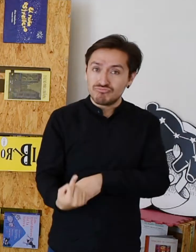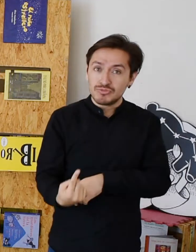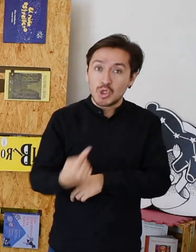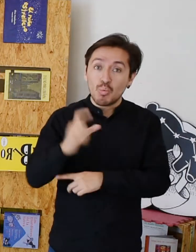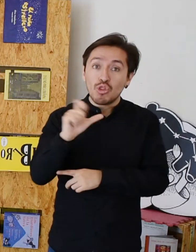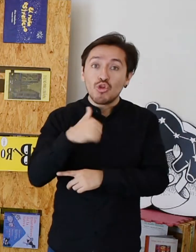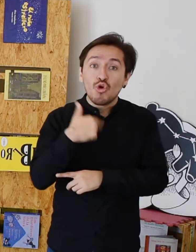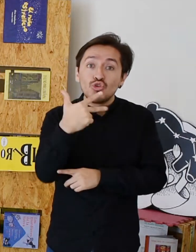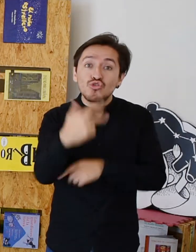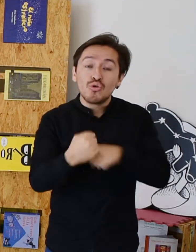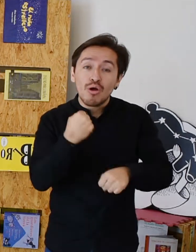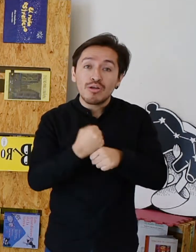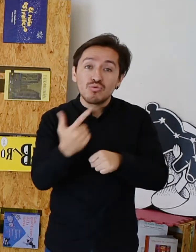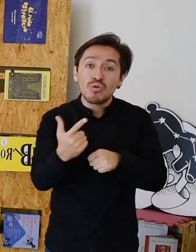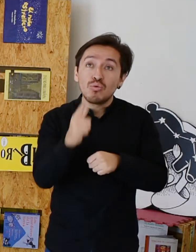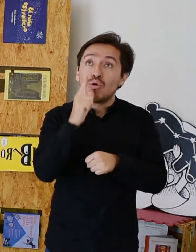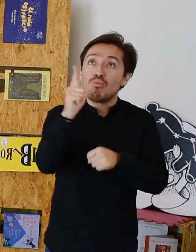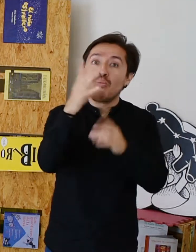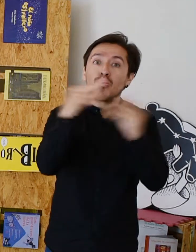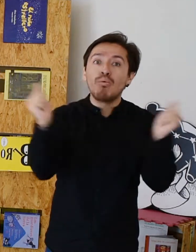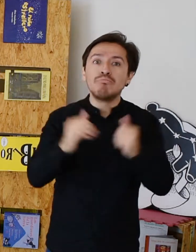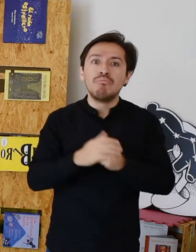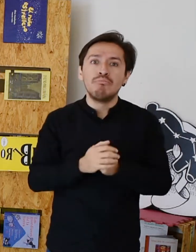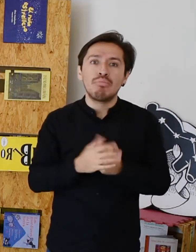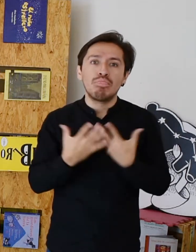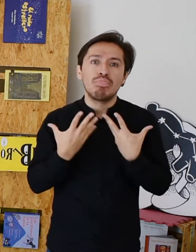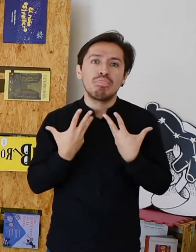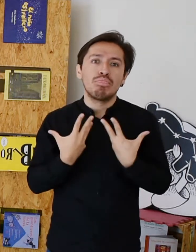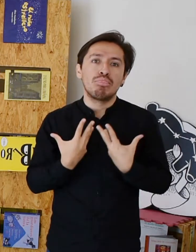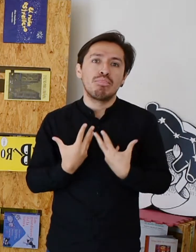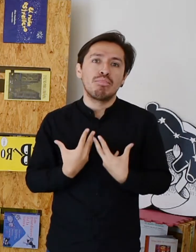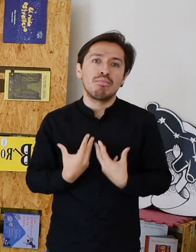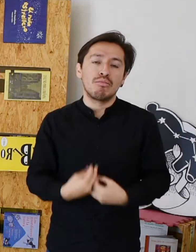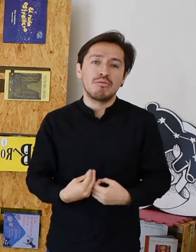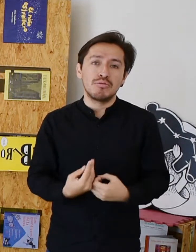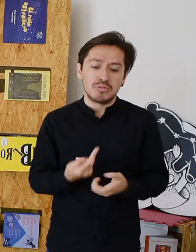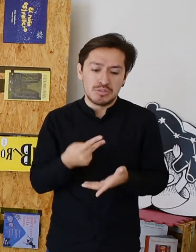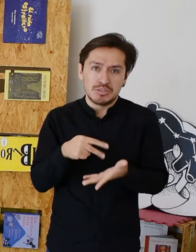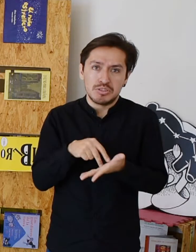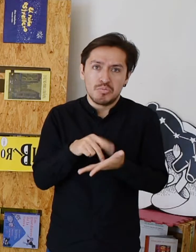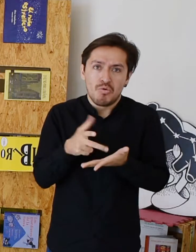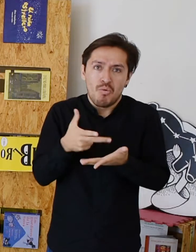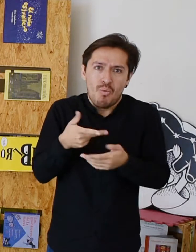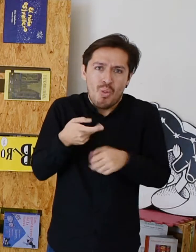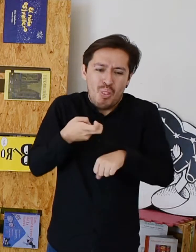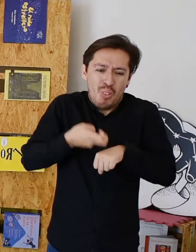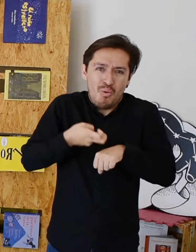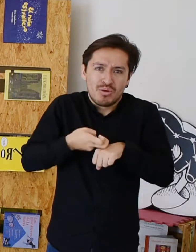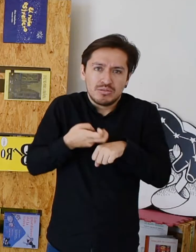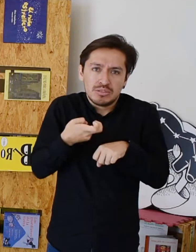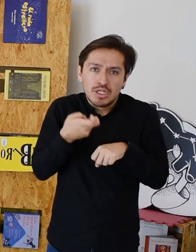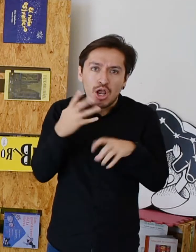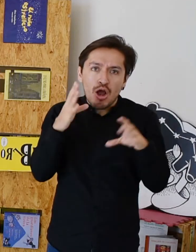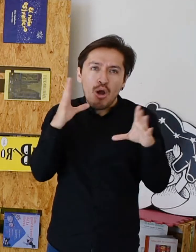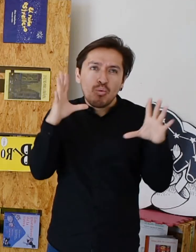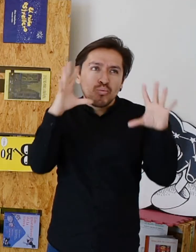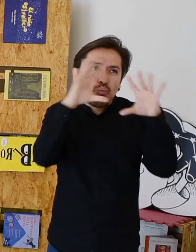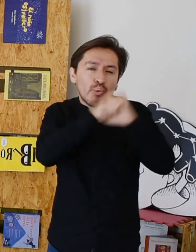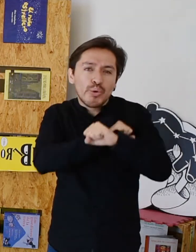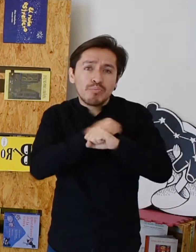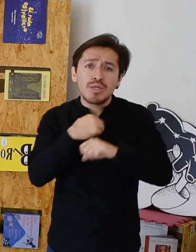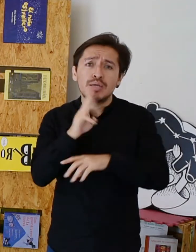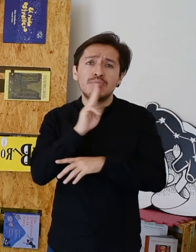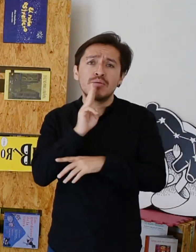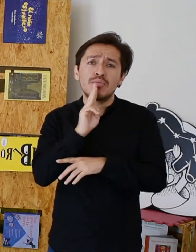8 años y se iba la luz, me quedaba bien tiesecito en medio de la oscuridad. Y mi mamá